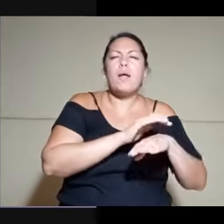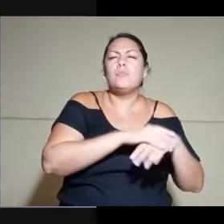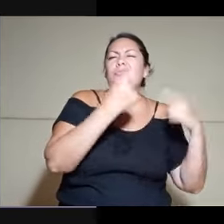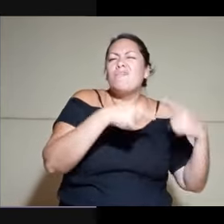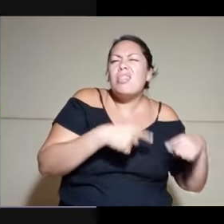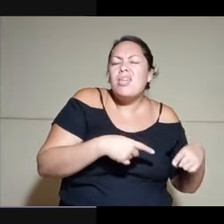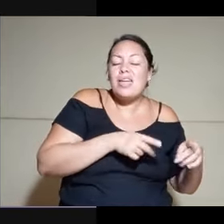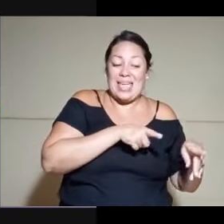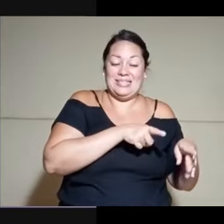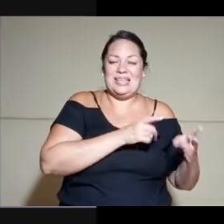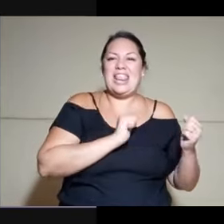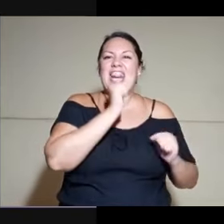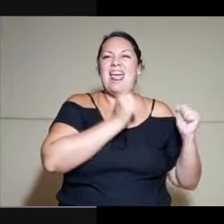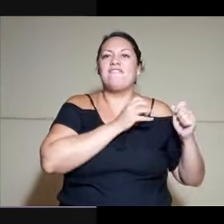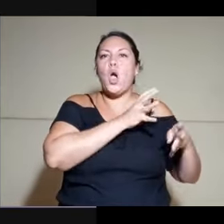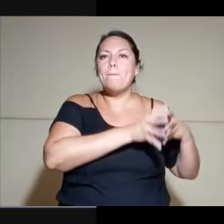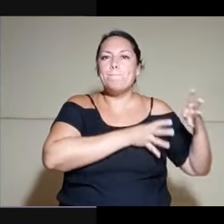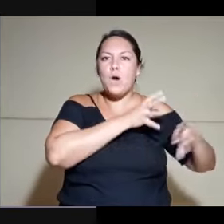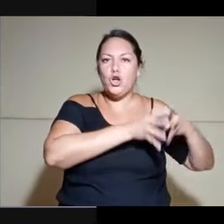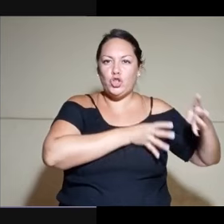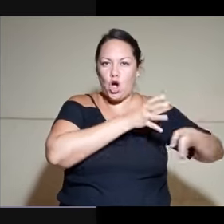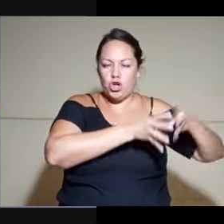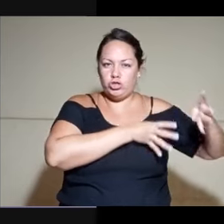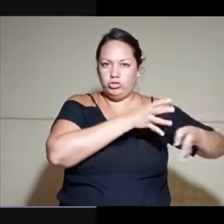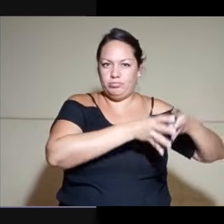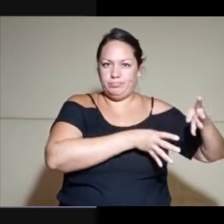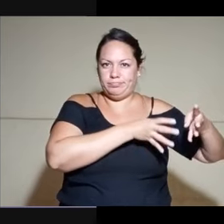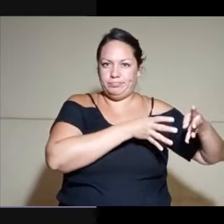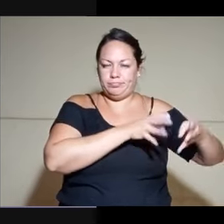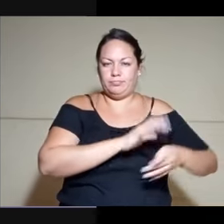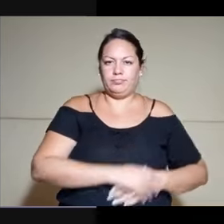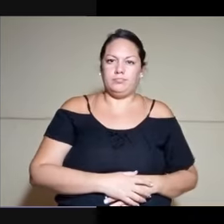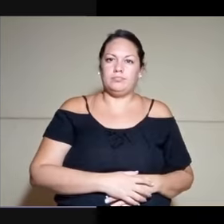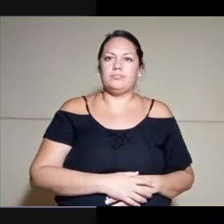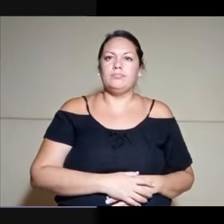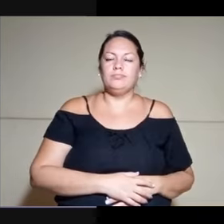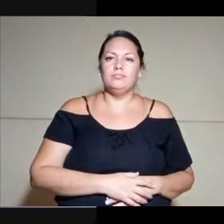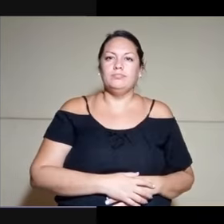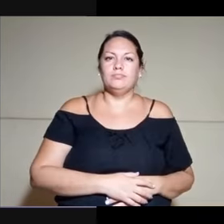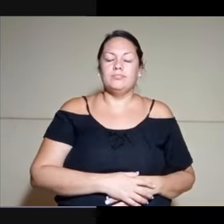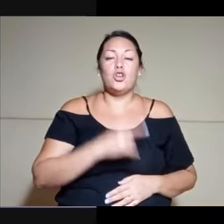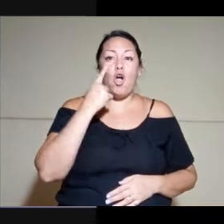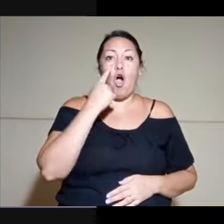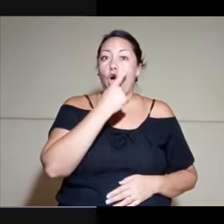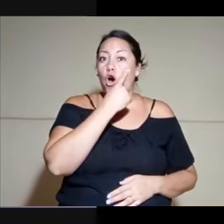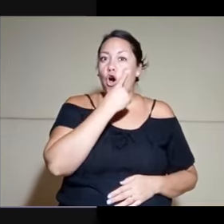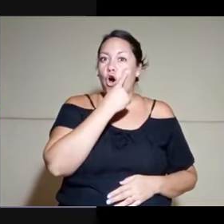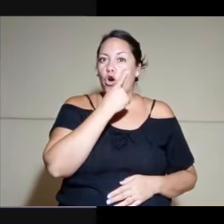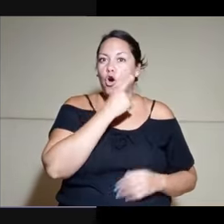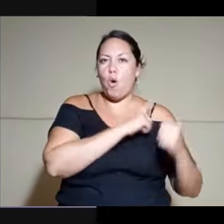del nervio patético ahí en el mesencéfalo. ¿Y qué hace el nervio patético? Es un nervio motor